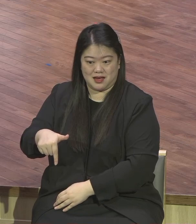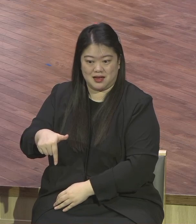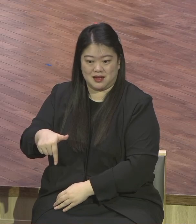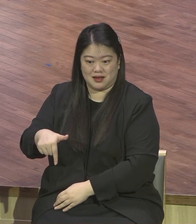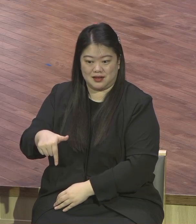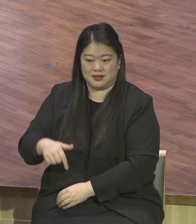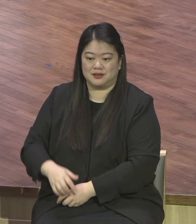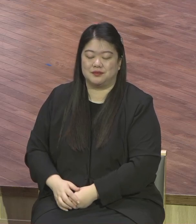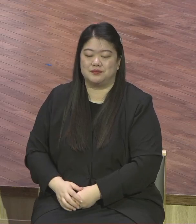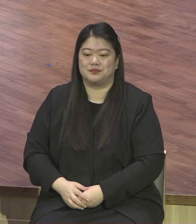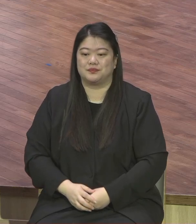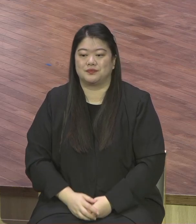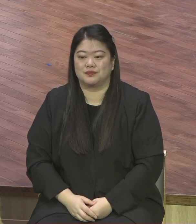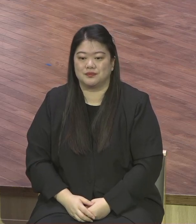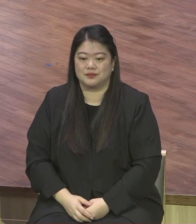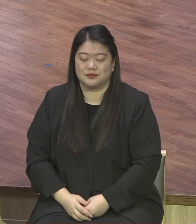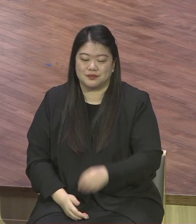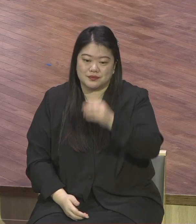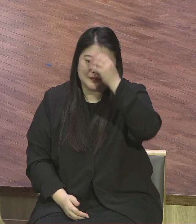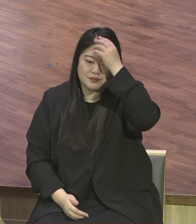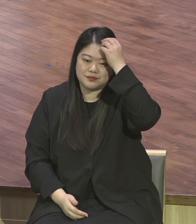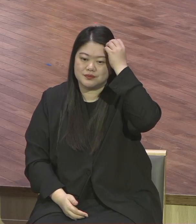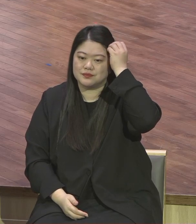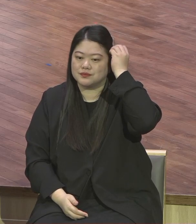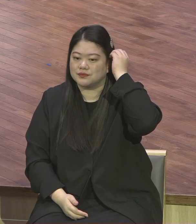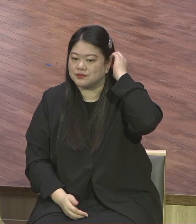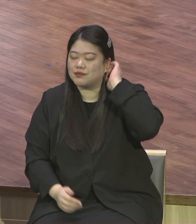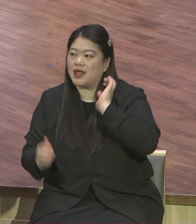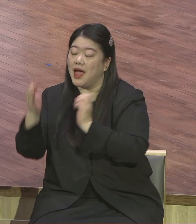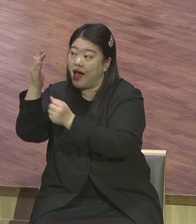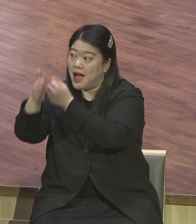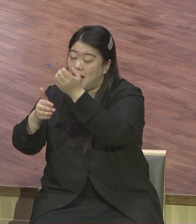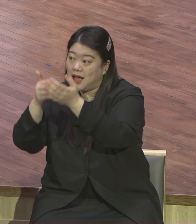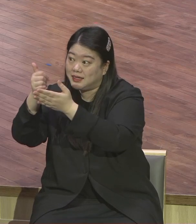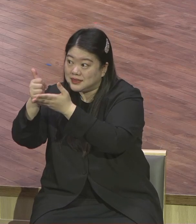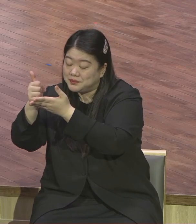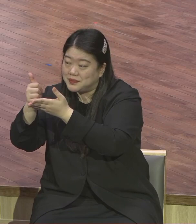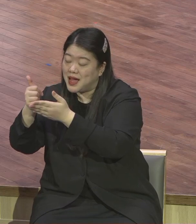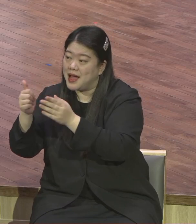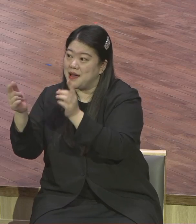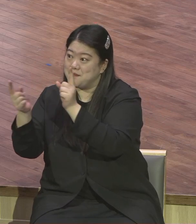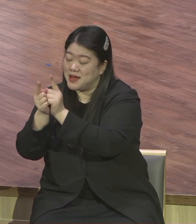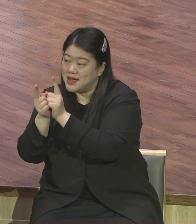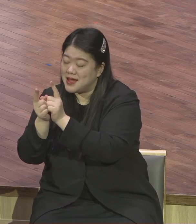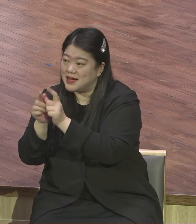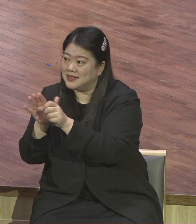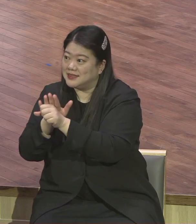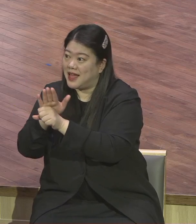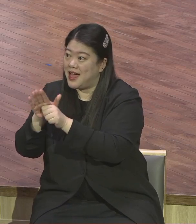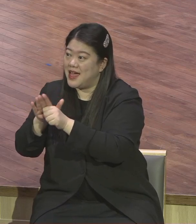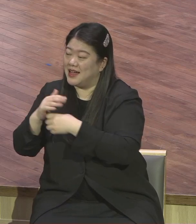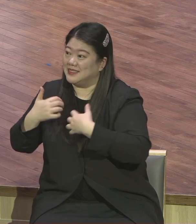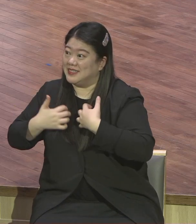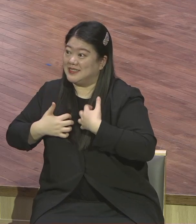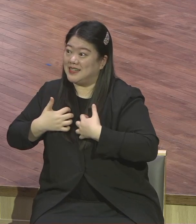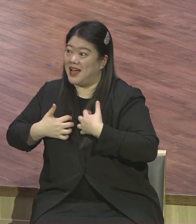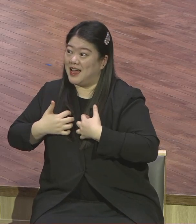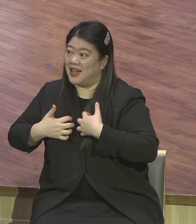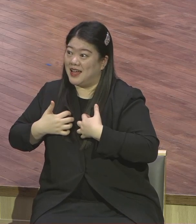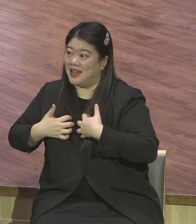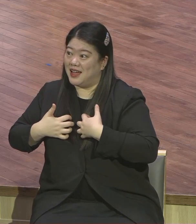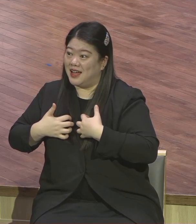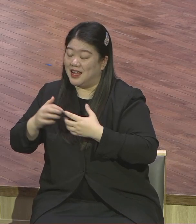여호와로 인하여 기뻐하는 것에서 힘을 얻을 때 어떤 일이 일어나는지 아세요? 변화와 성장이나 개혁이